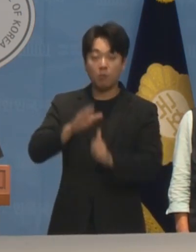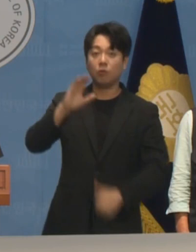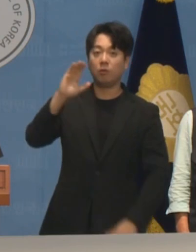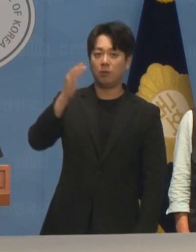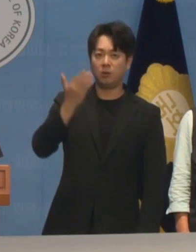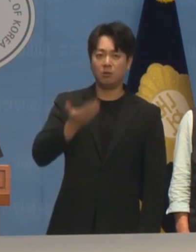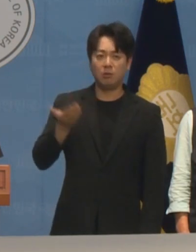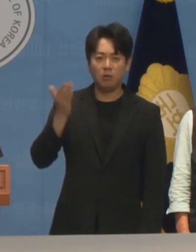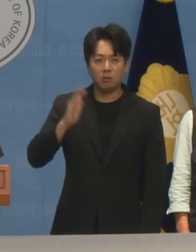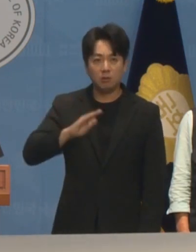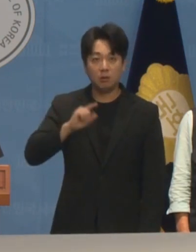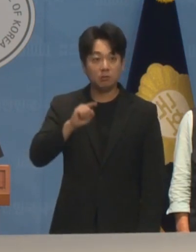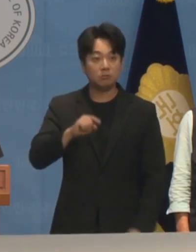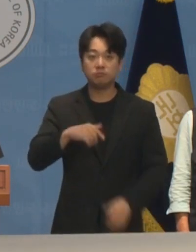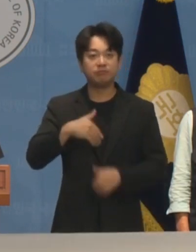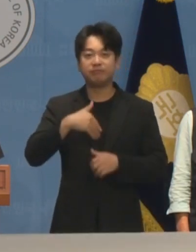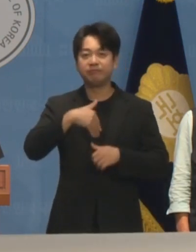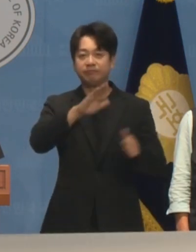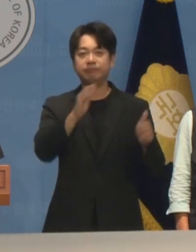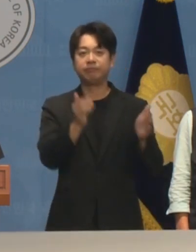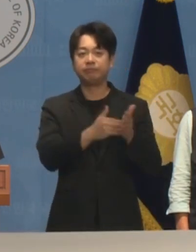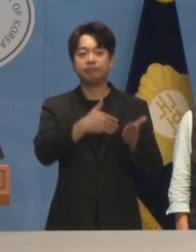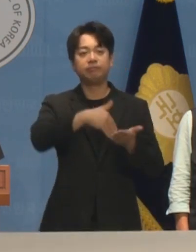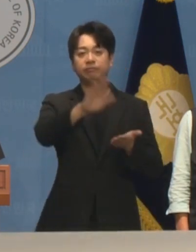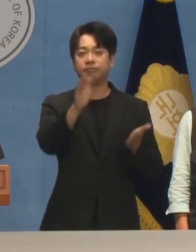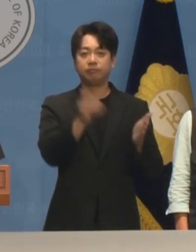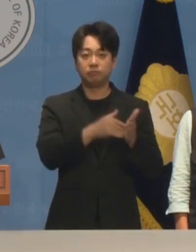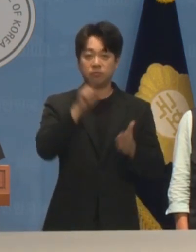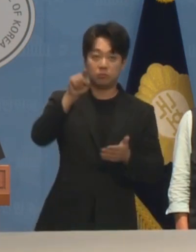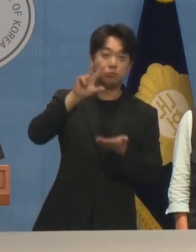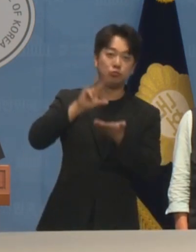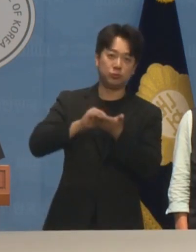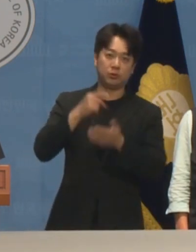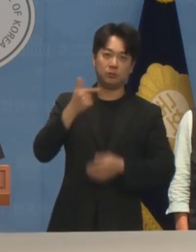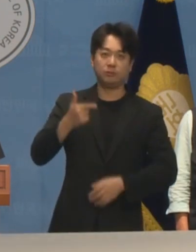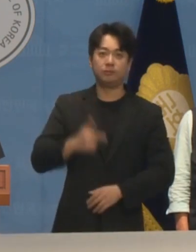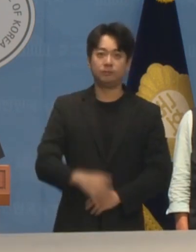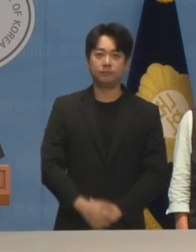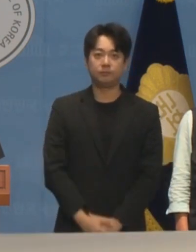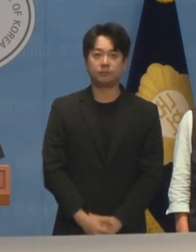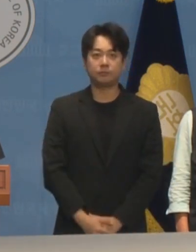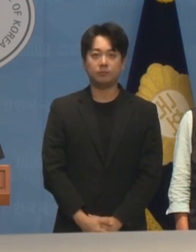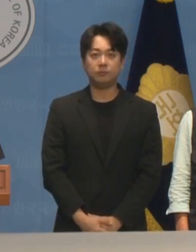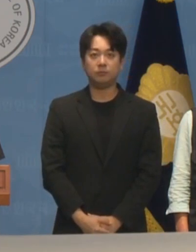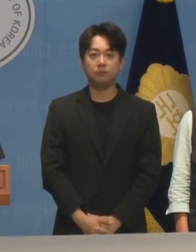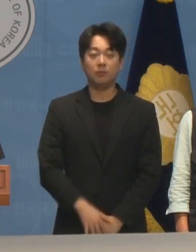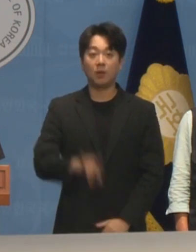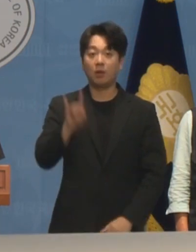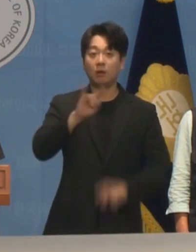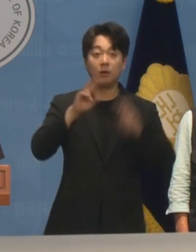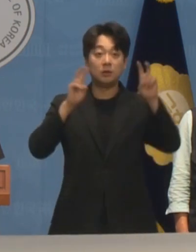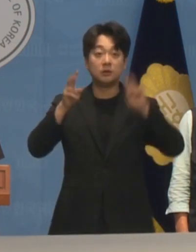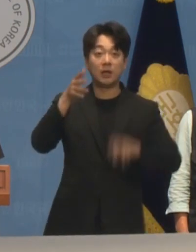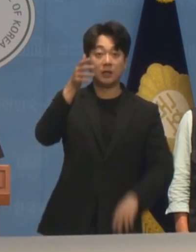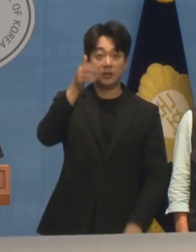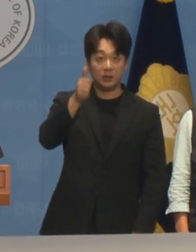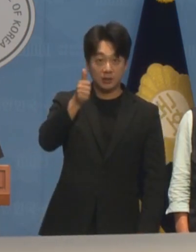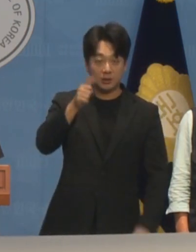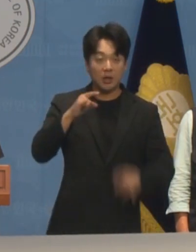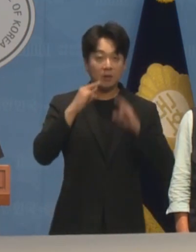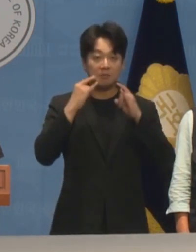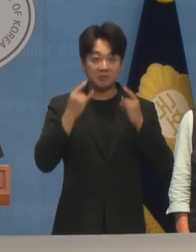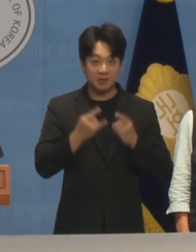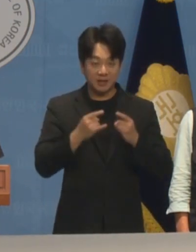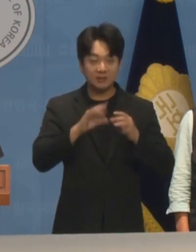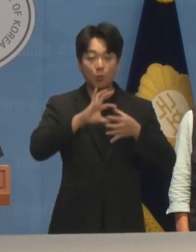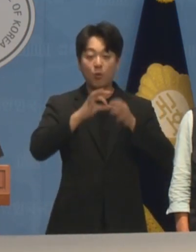그냥 나가라는 말만 되풀이하고 있는 것이 현대자동차입니다. 정의선 회장이 프랑스 파리 올림픽 이후 양궁협회